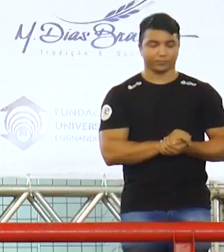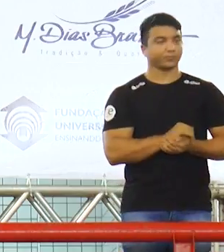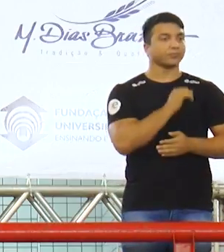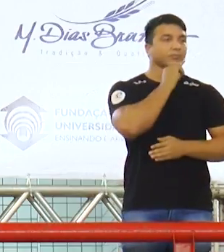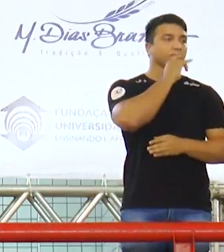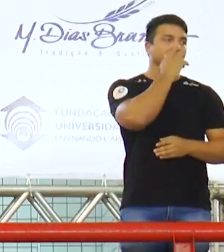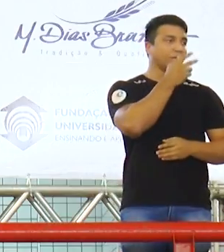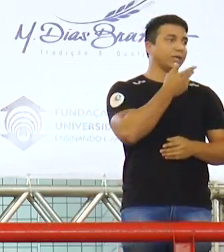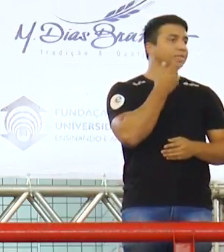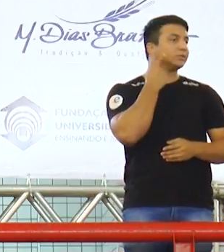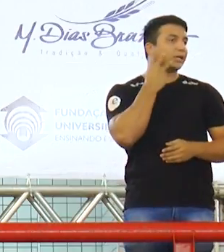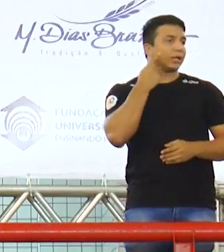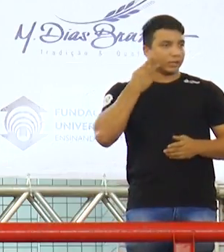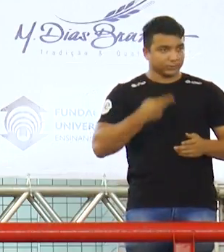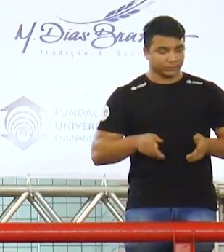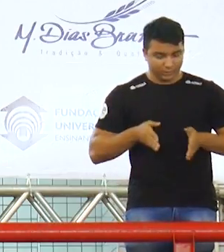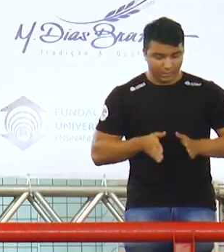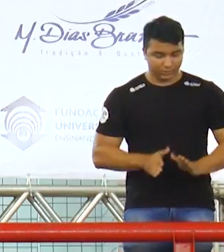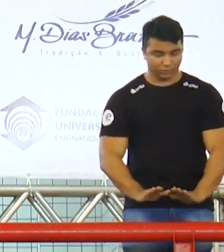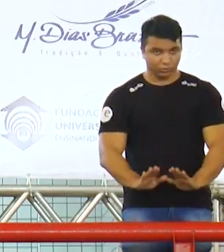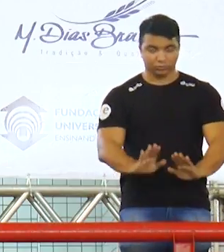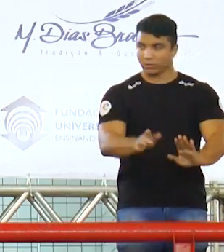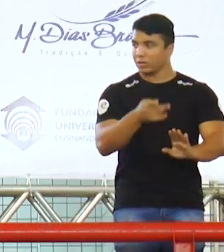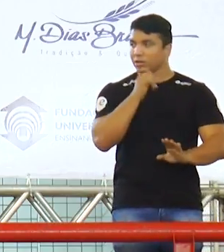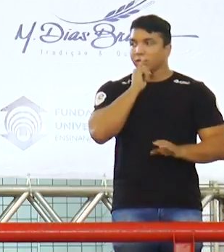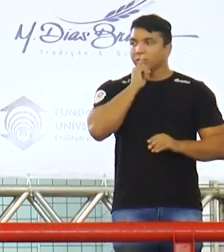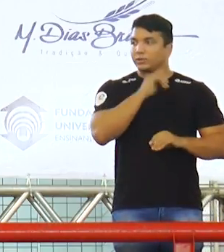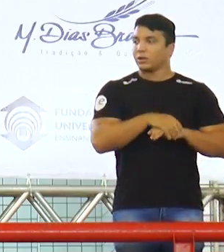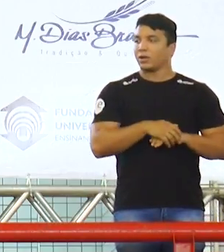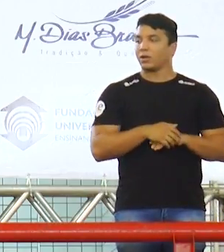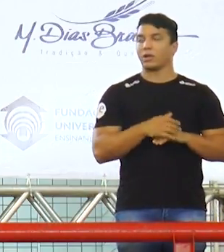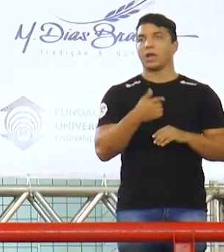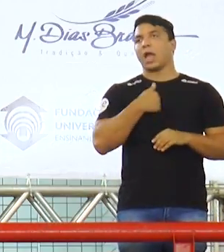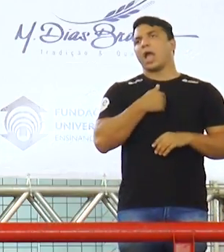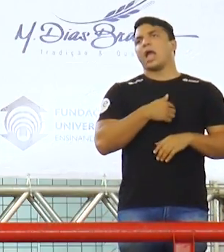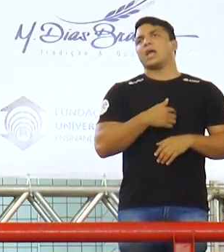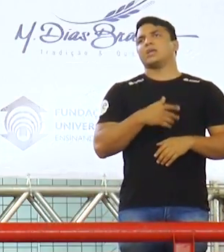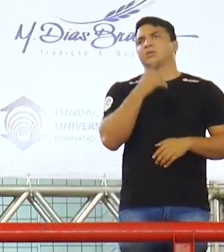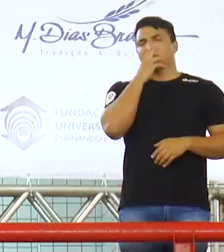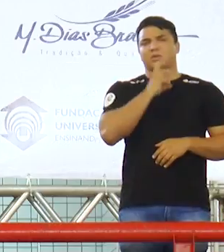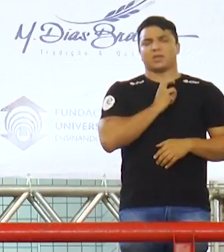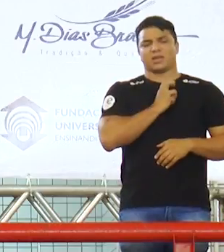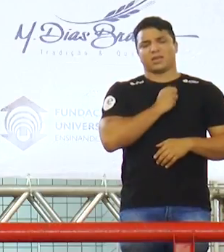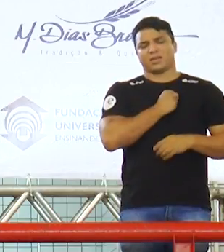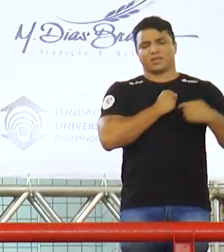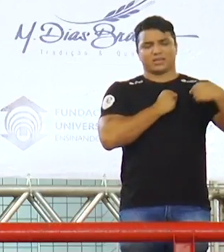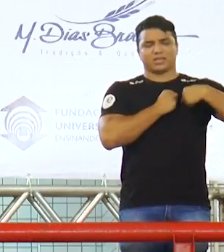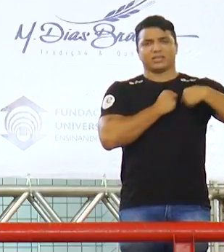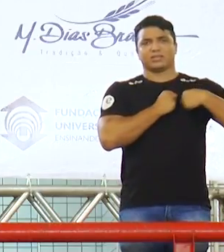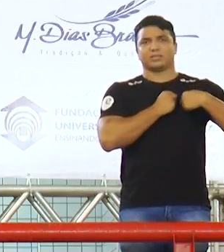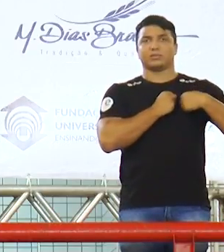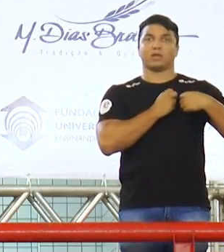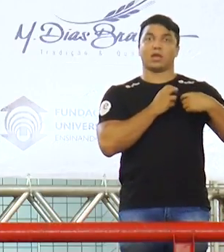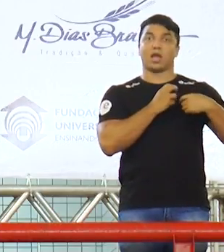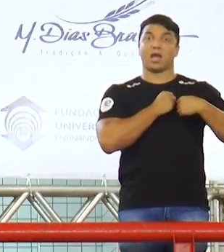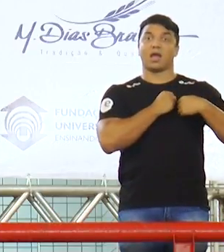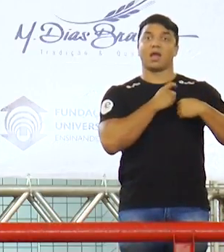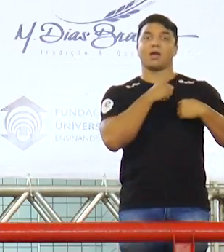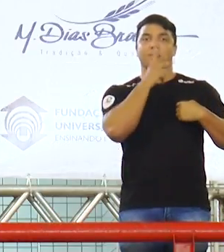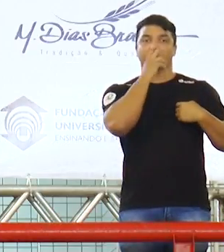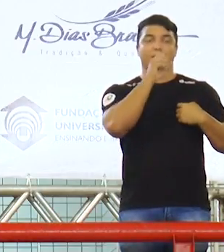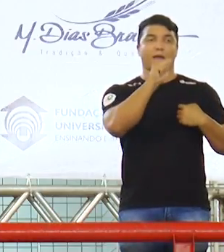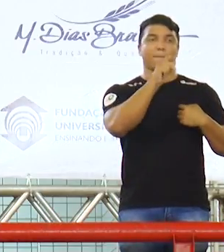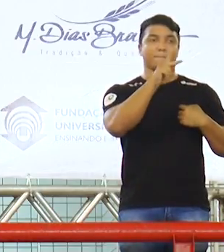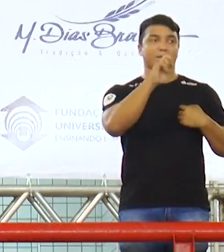Você que é cearense da Gema, você fala assim, eu tô com aperto, esse aperto foi por conta minha,